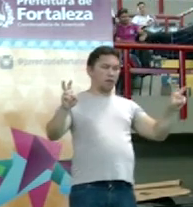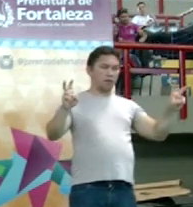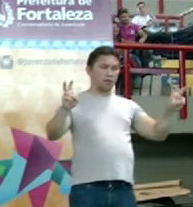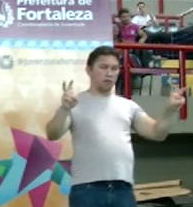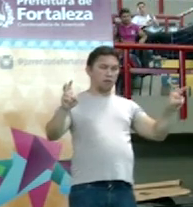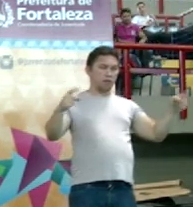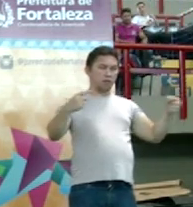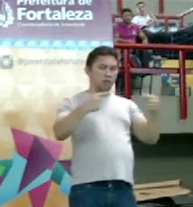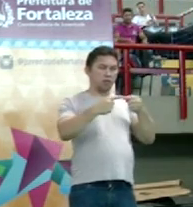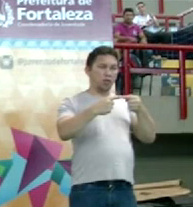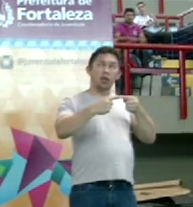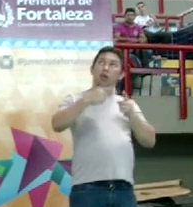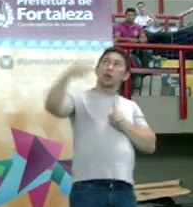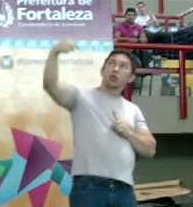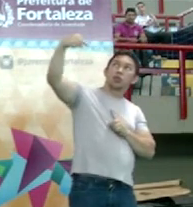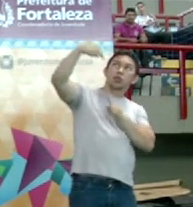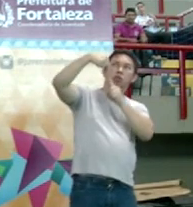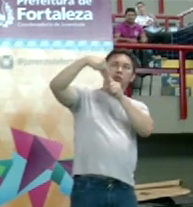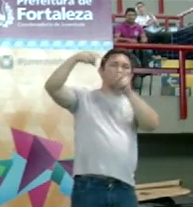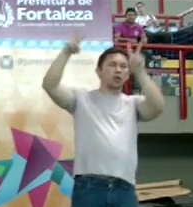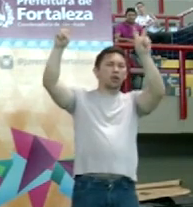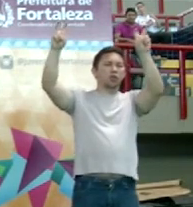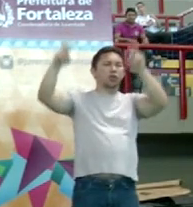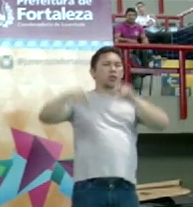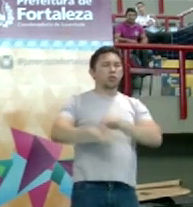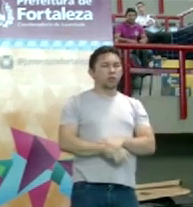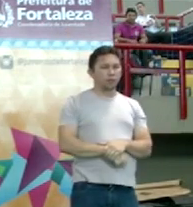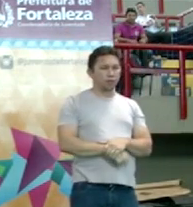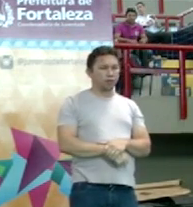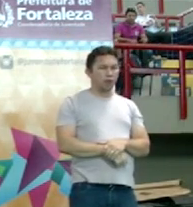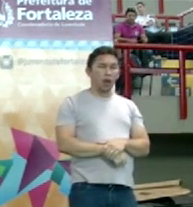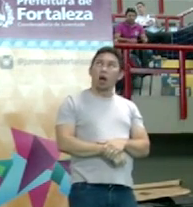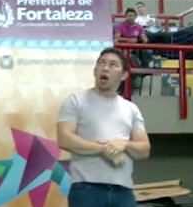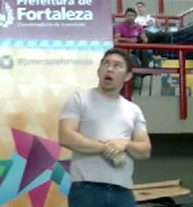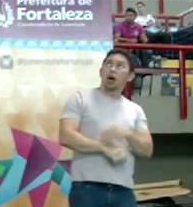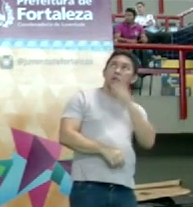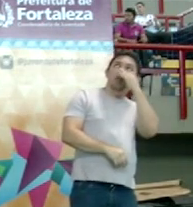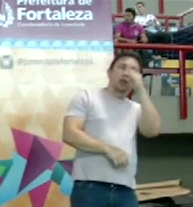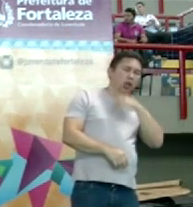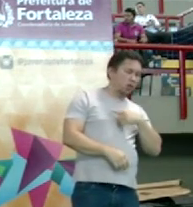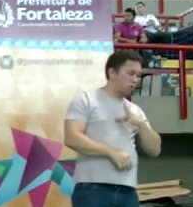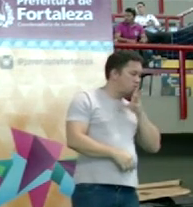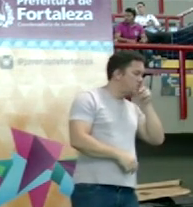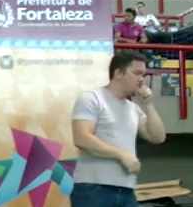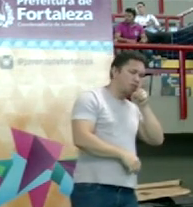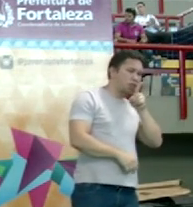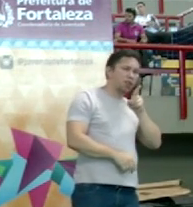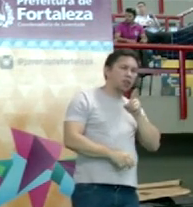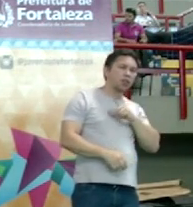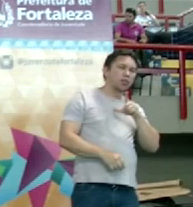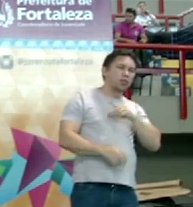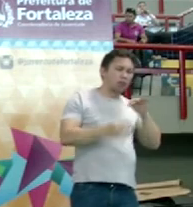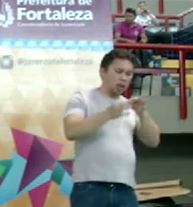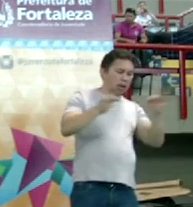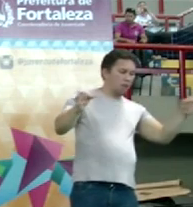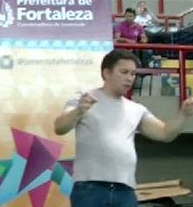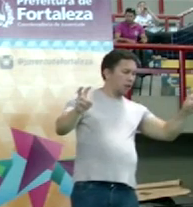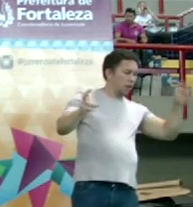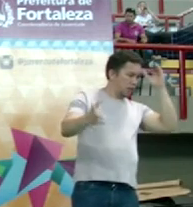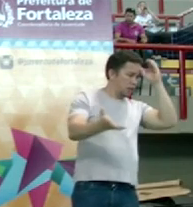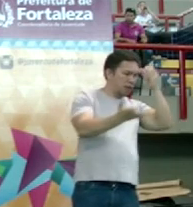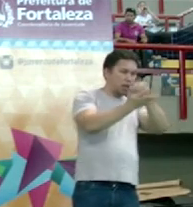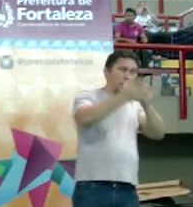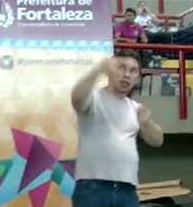repetindo, tem a ver com o assunto. Não dá para responder sem ser com ele, tá? Tem uma relação direta com